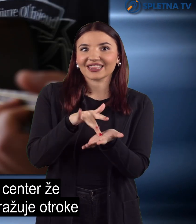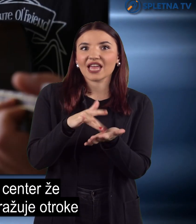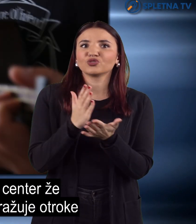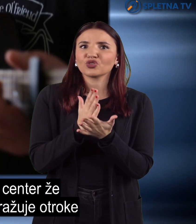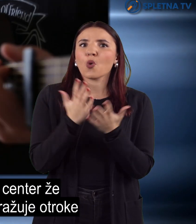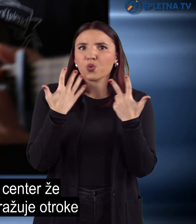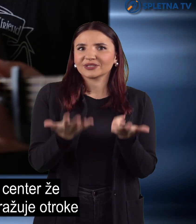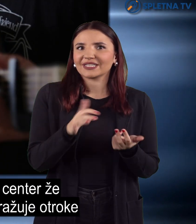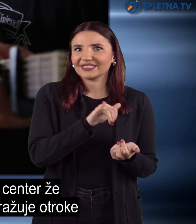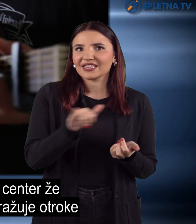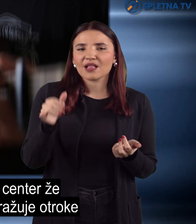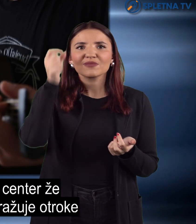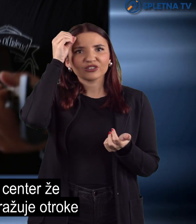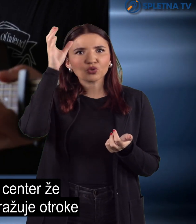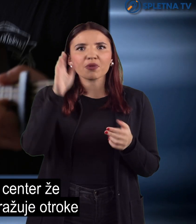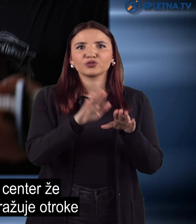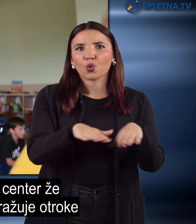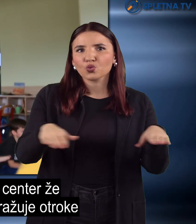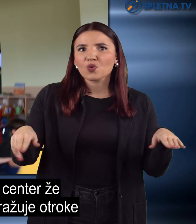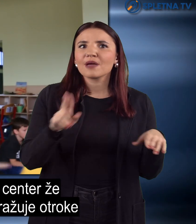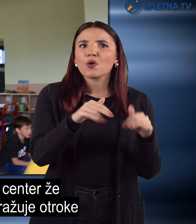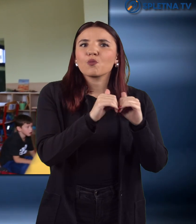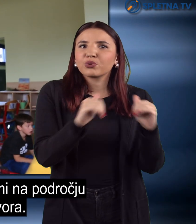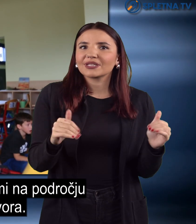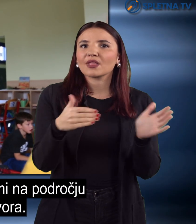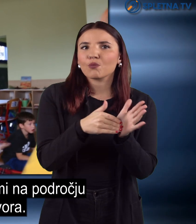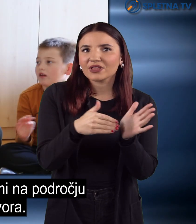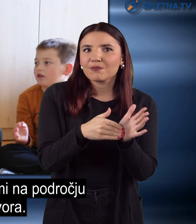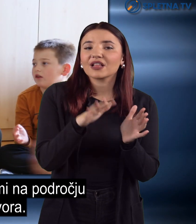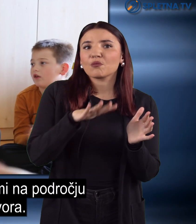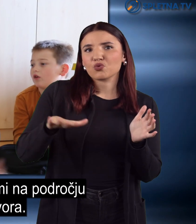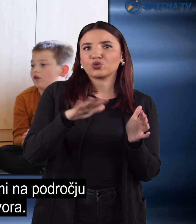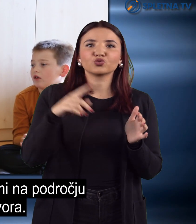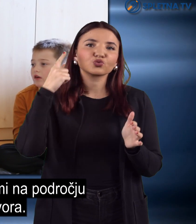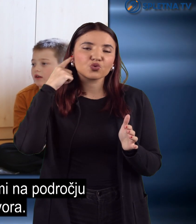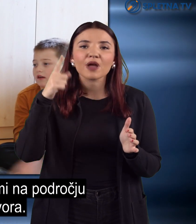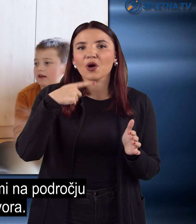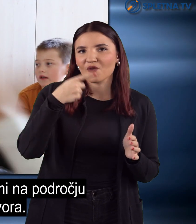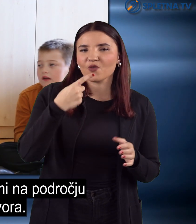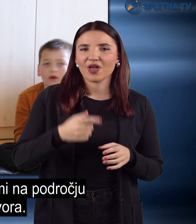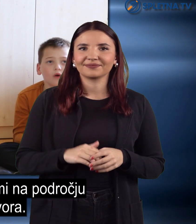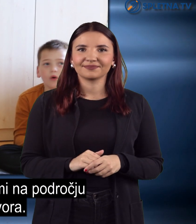že 80 let izobražuje otroke s posebnimi potrebami na področju sluha in govora.